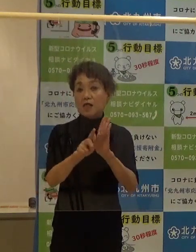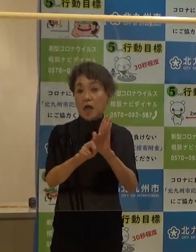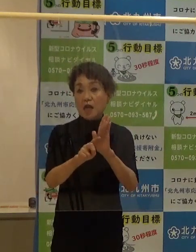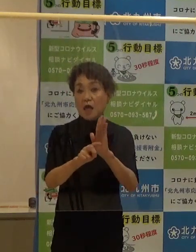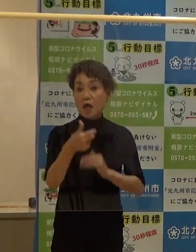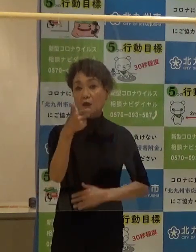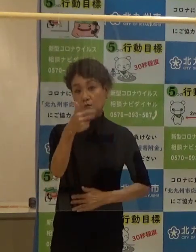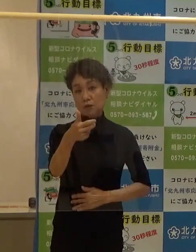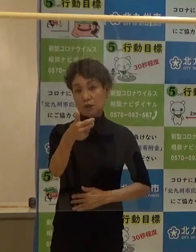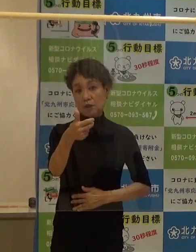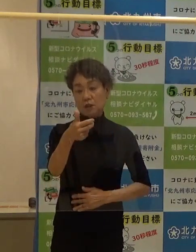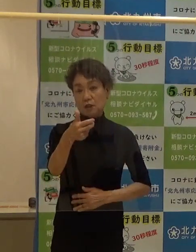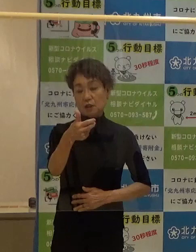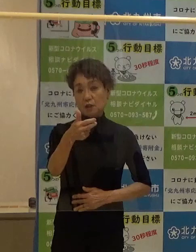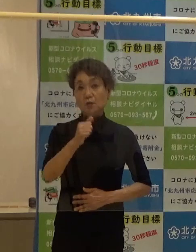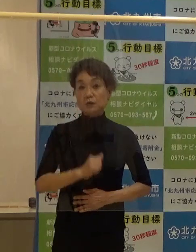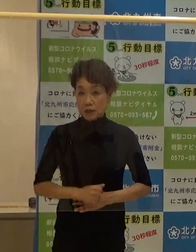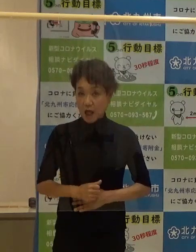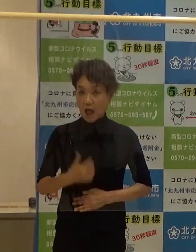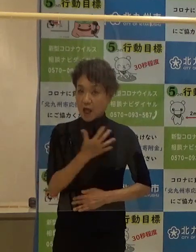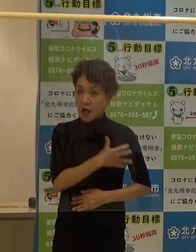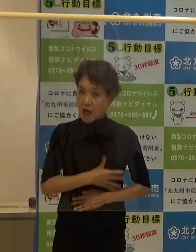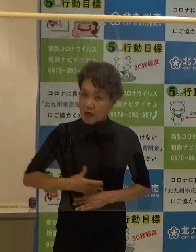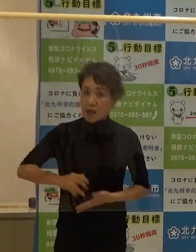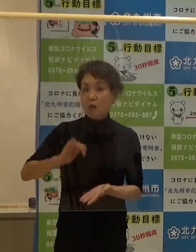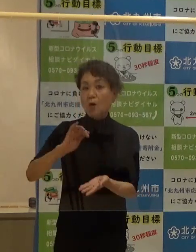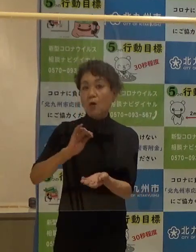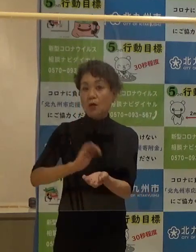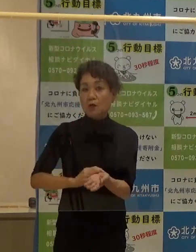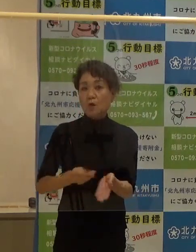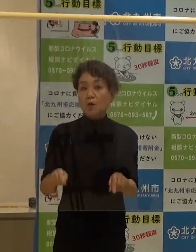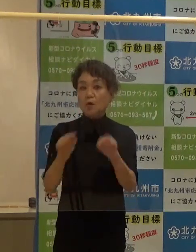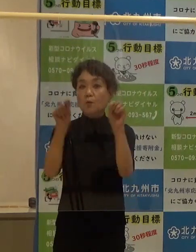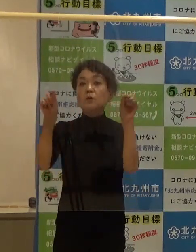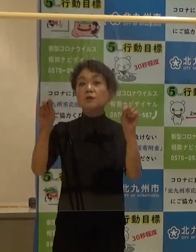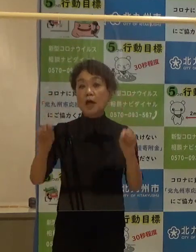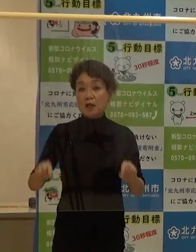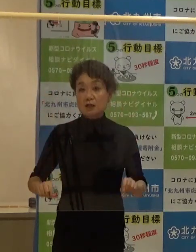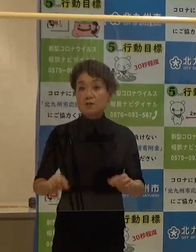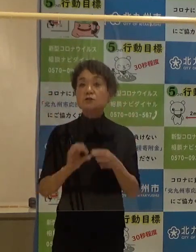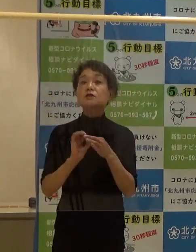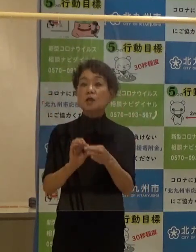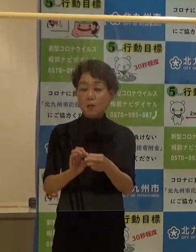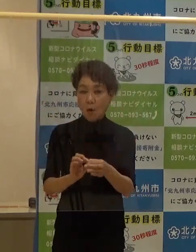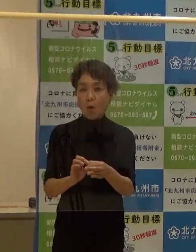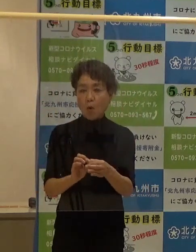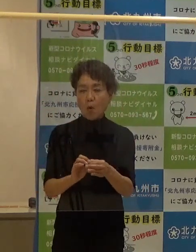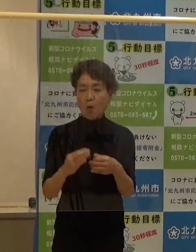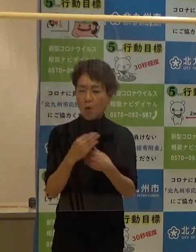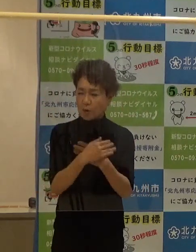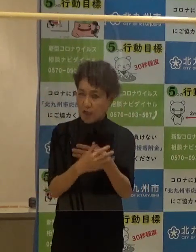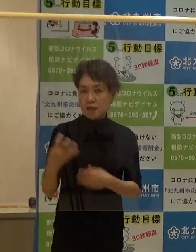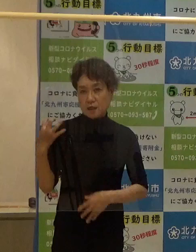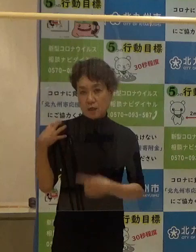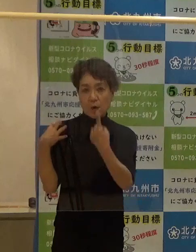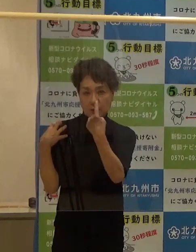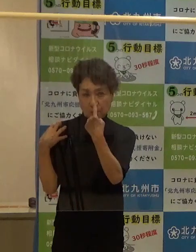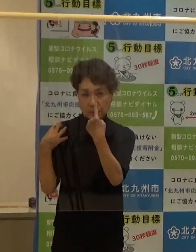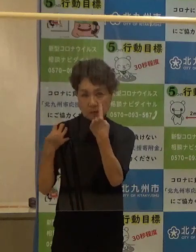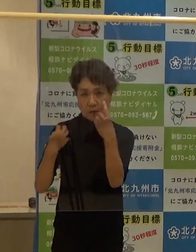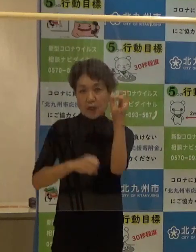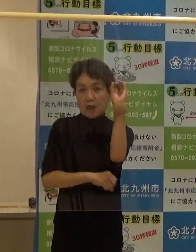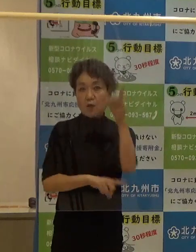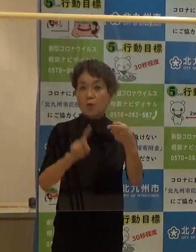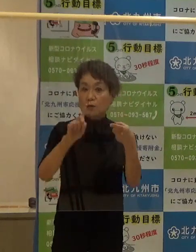こうした健康医療の問題についても基礎自治体の役割を重要だと思っておりますが、基本的